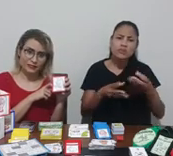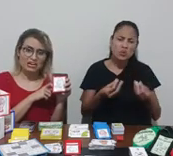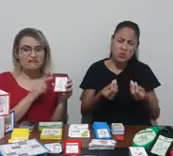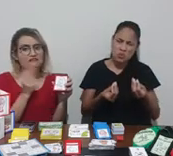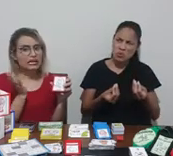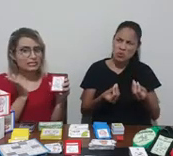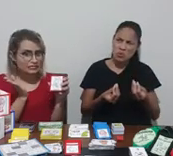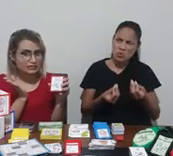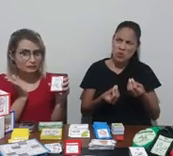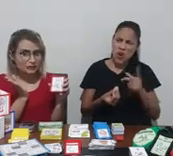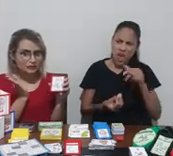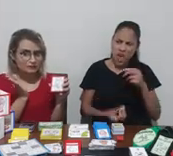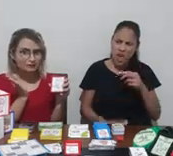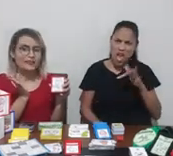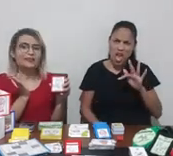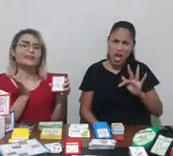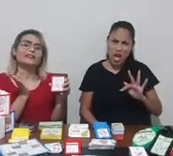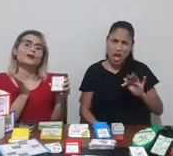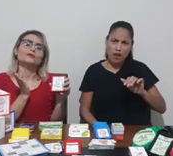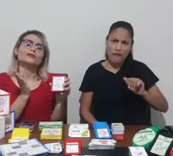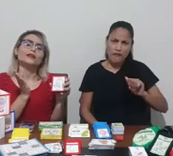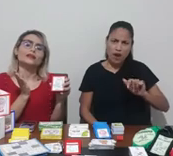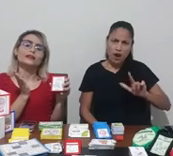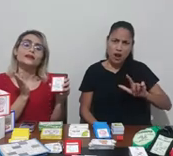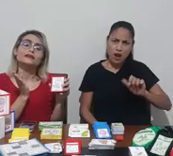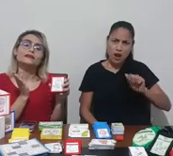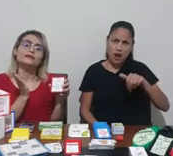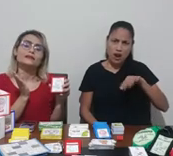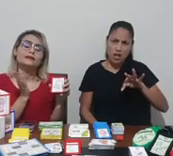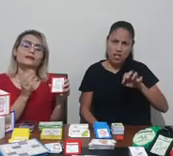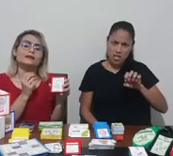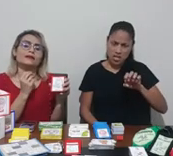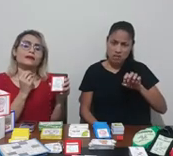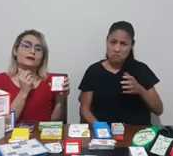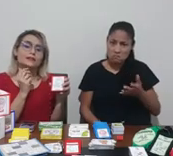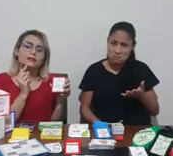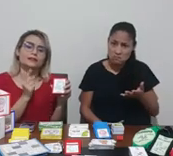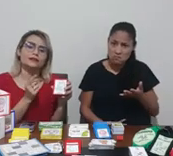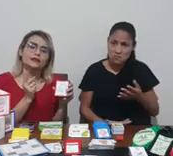fala? É falante também? Então, seria